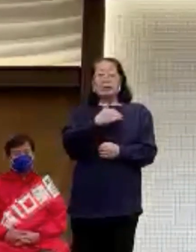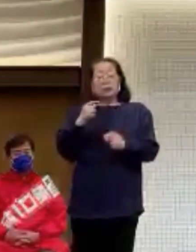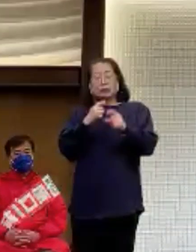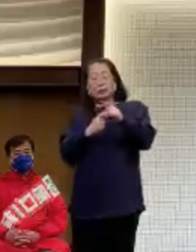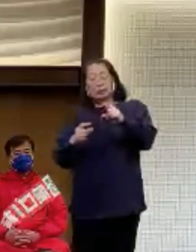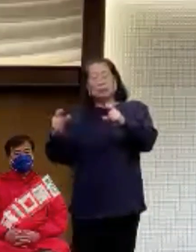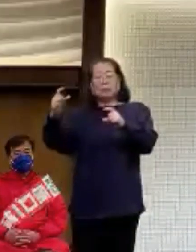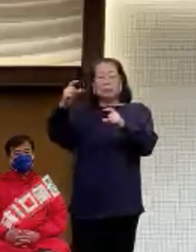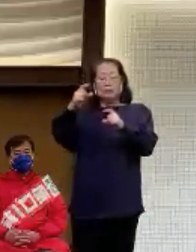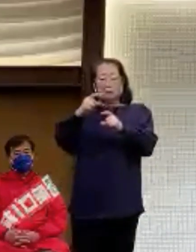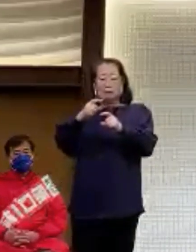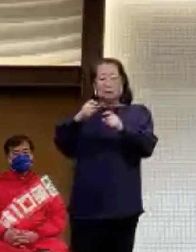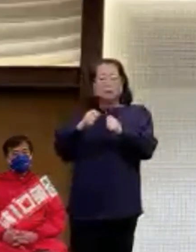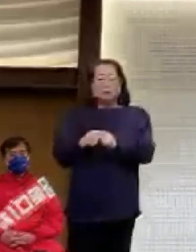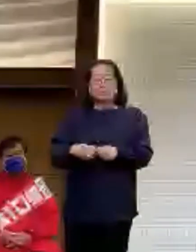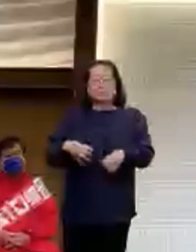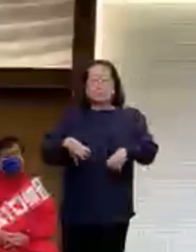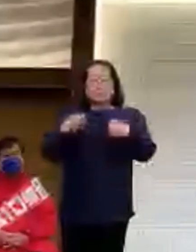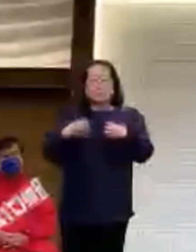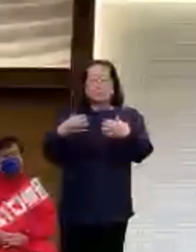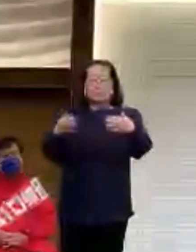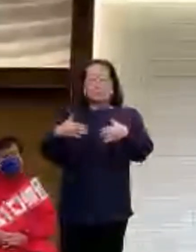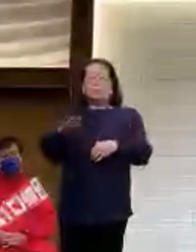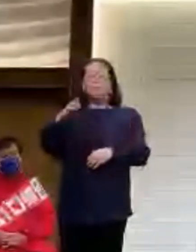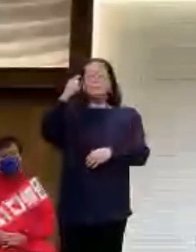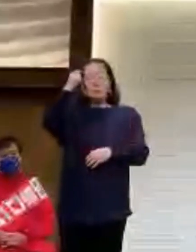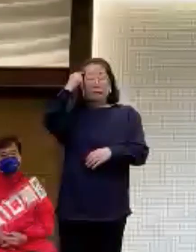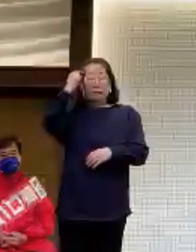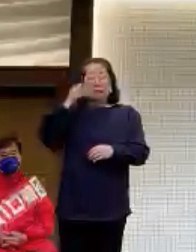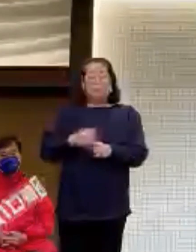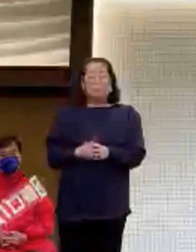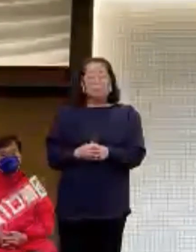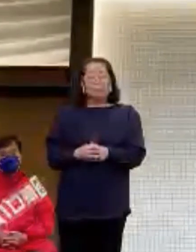私たちはもっと行かなければならないというふうに思います。